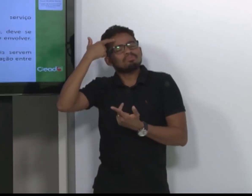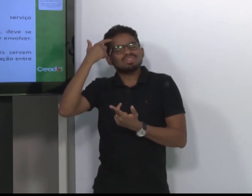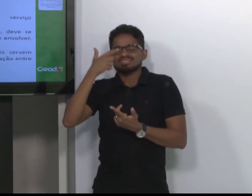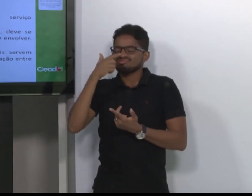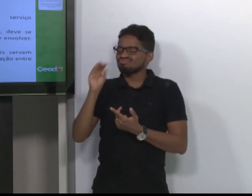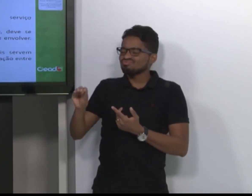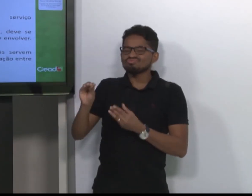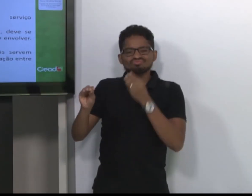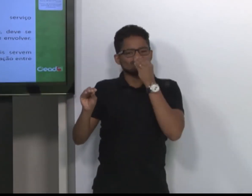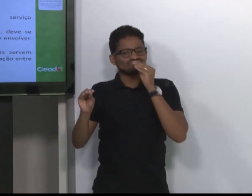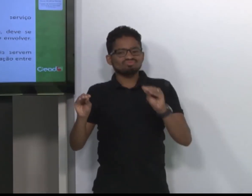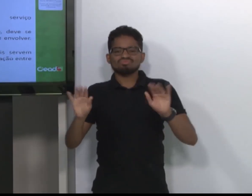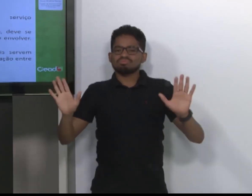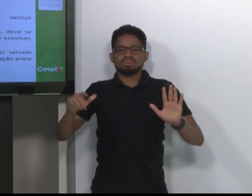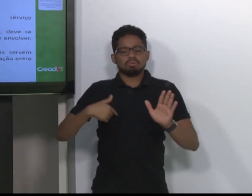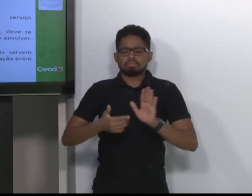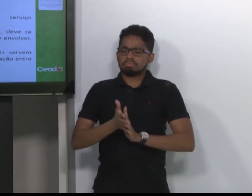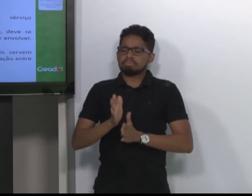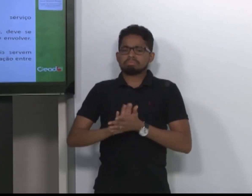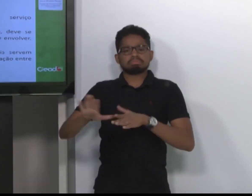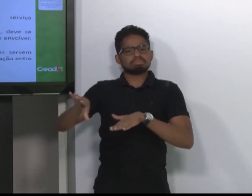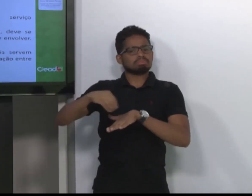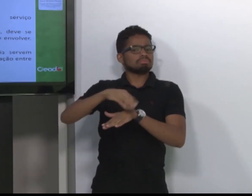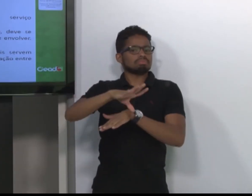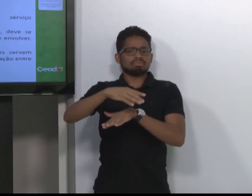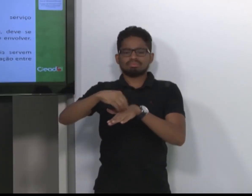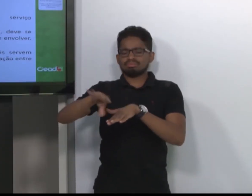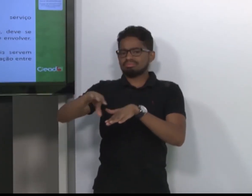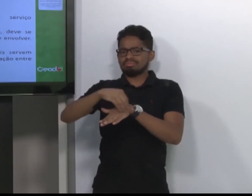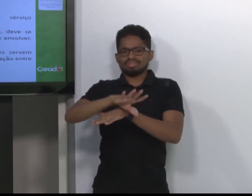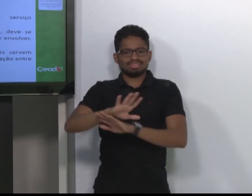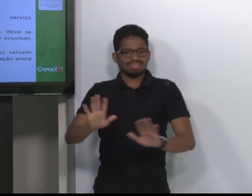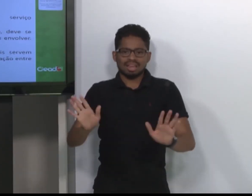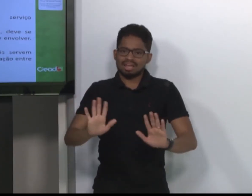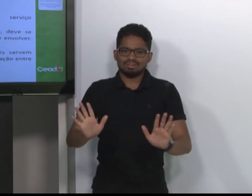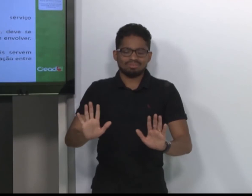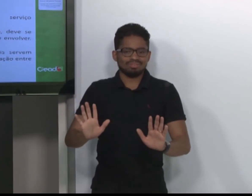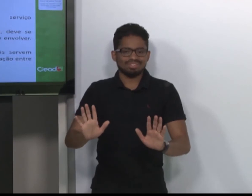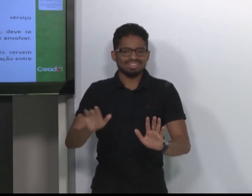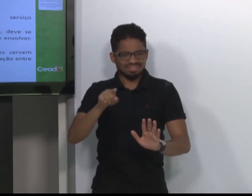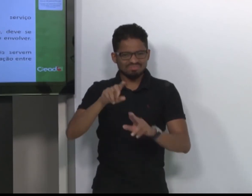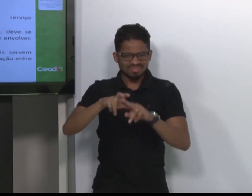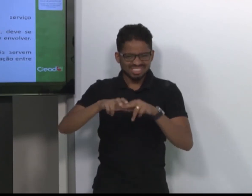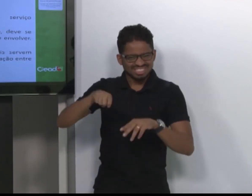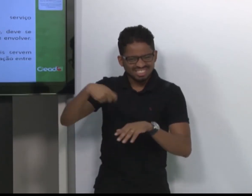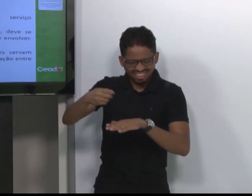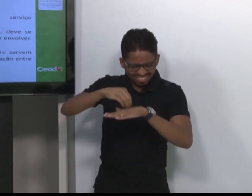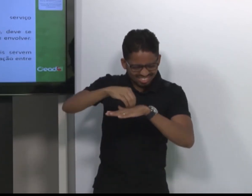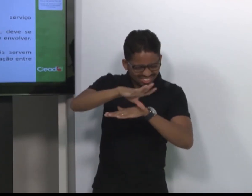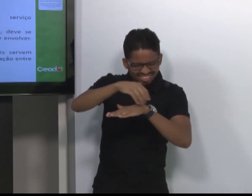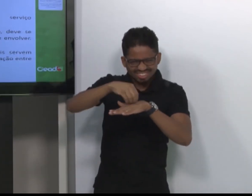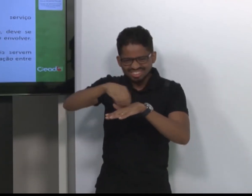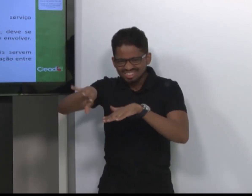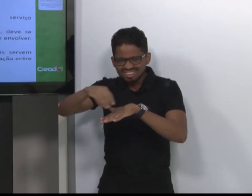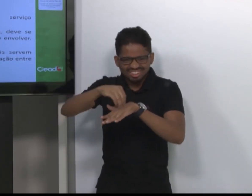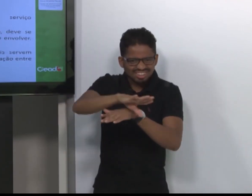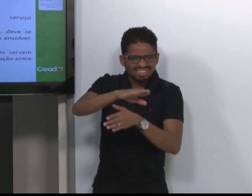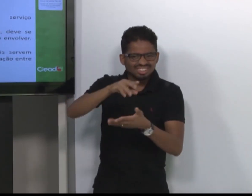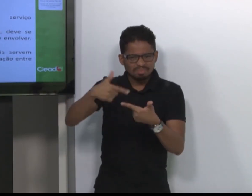está ali e se ver somente como alguém que vai repassar a informação. Isso não é tradução. Isso não